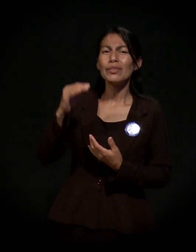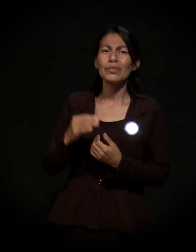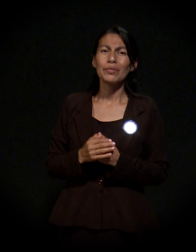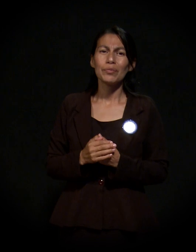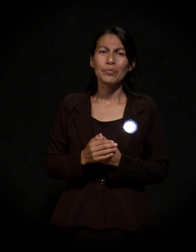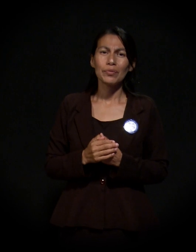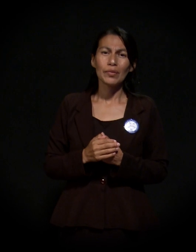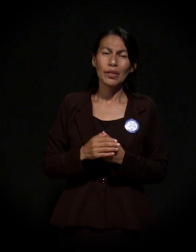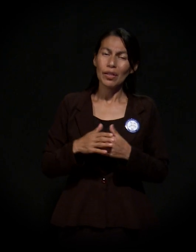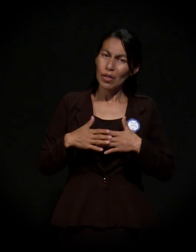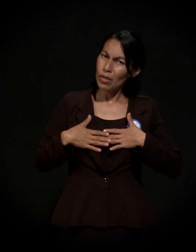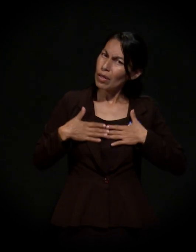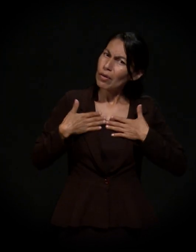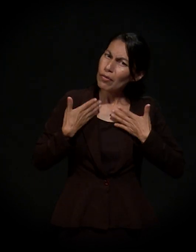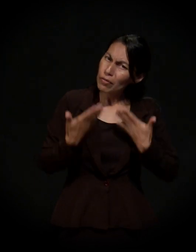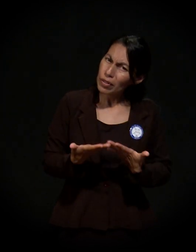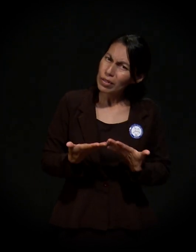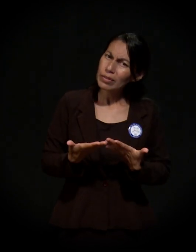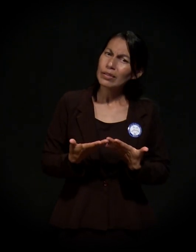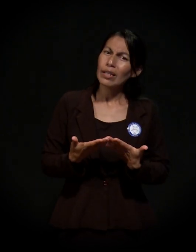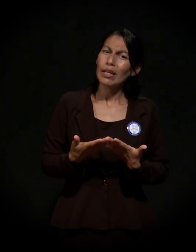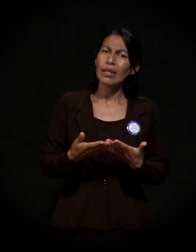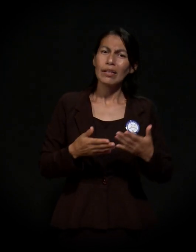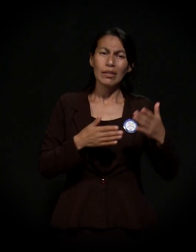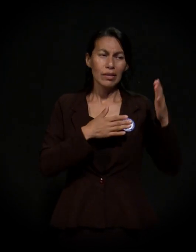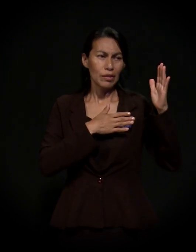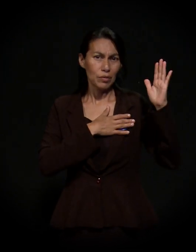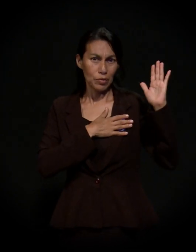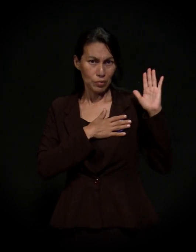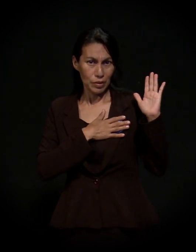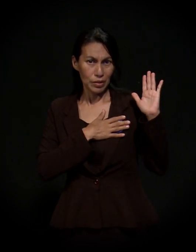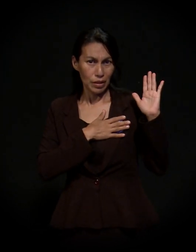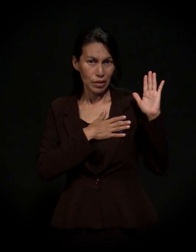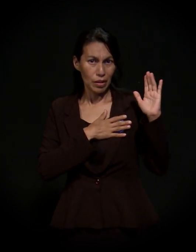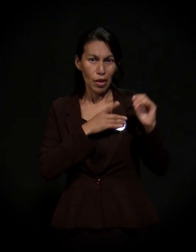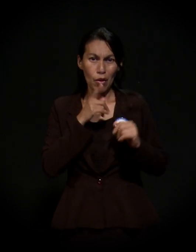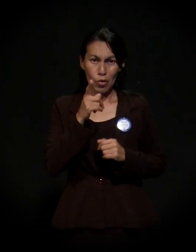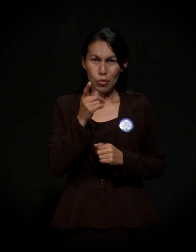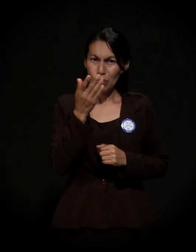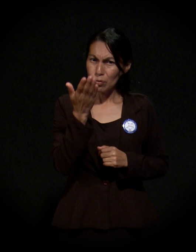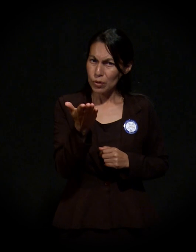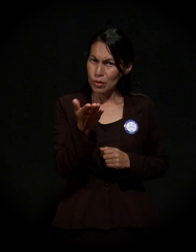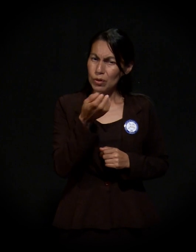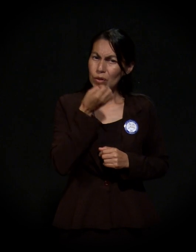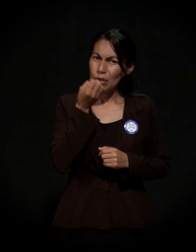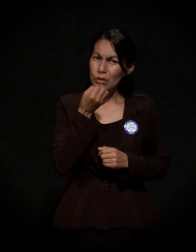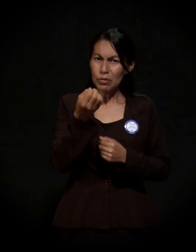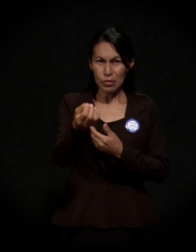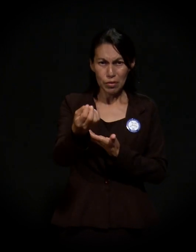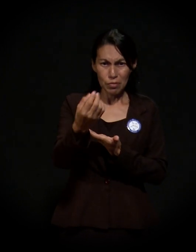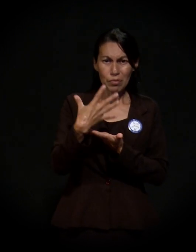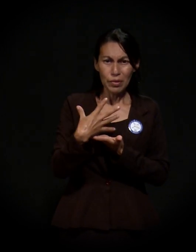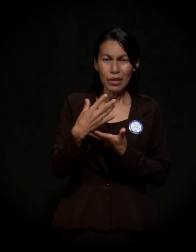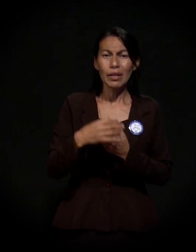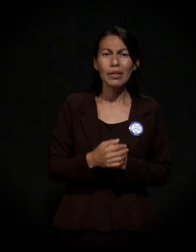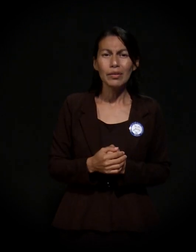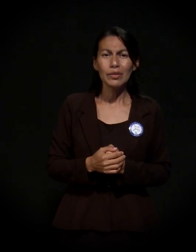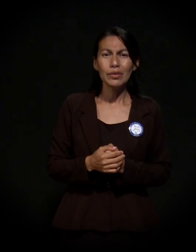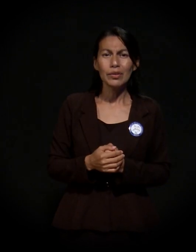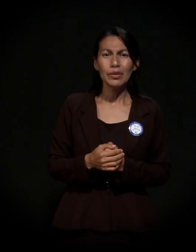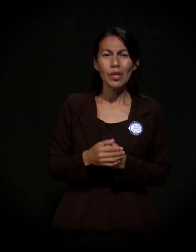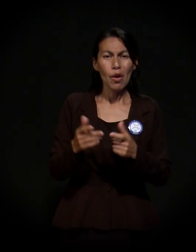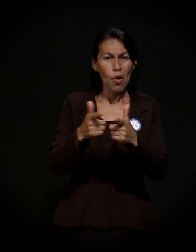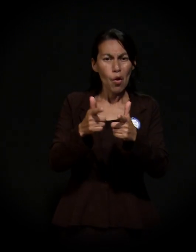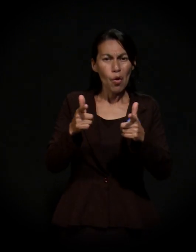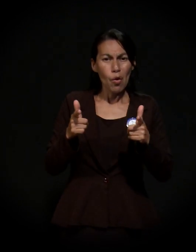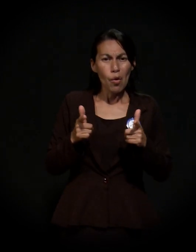esa confianza que da sus promesas, envía tus pedidos de oración y únete a ese enorme